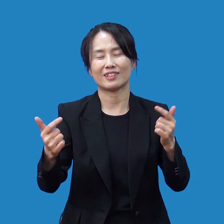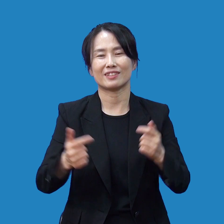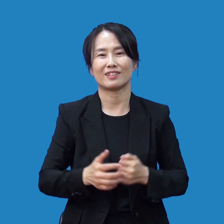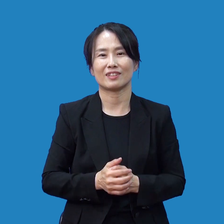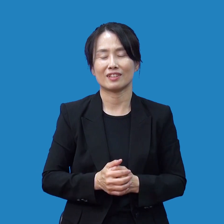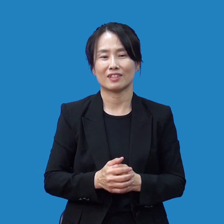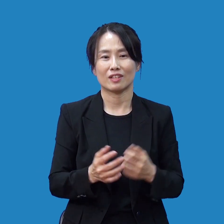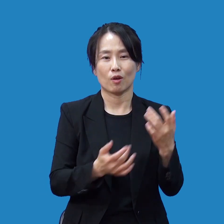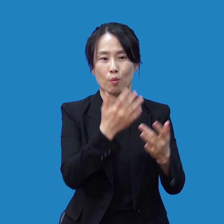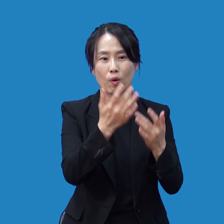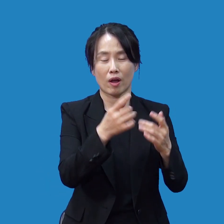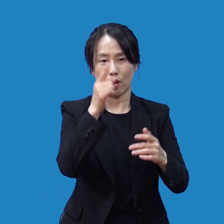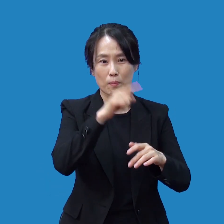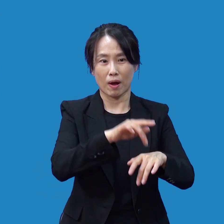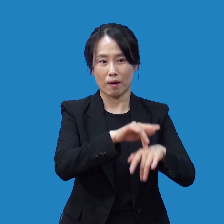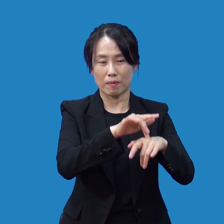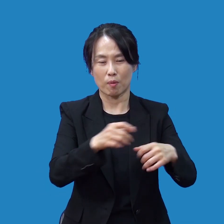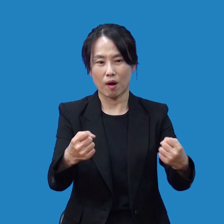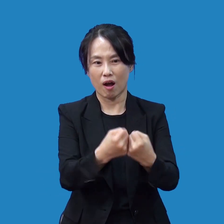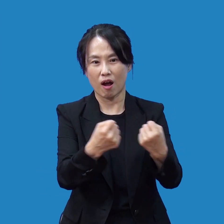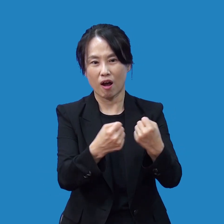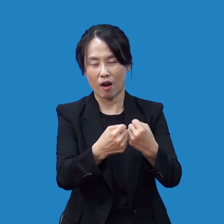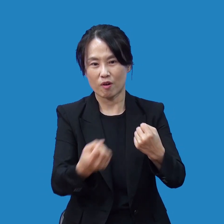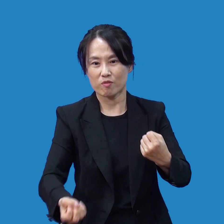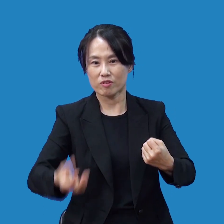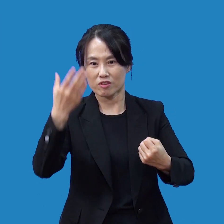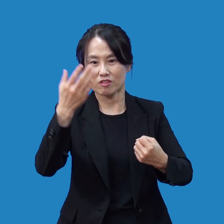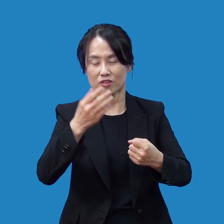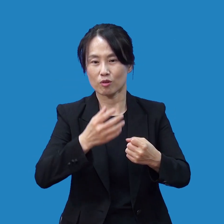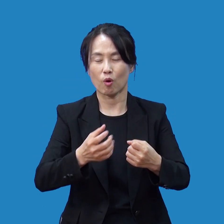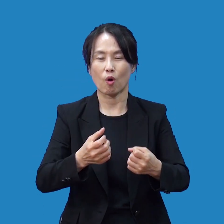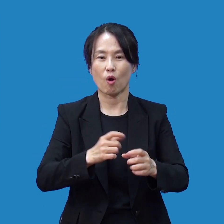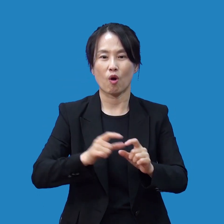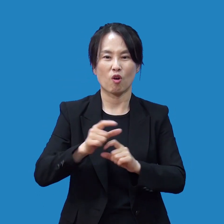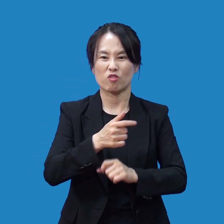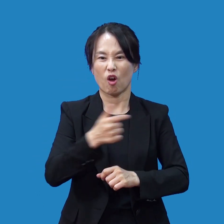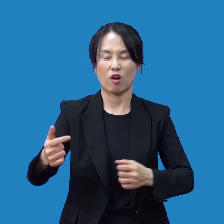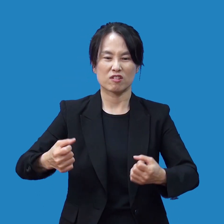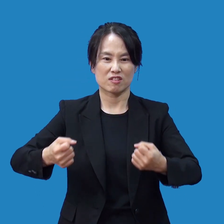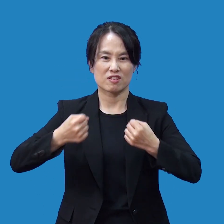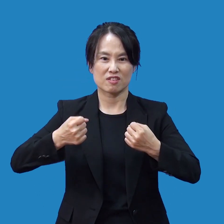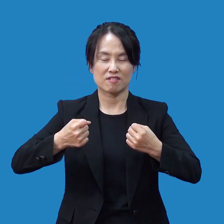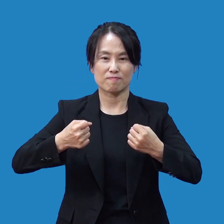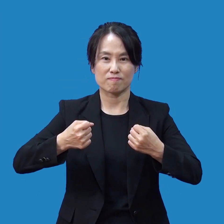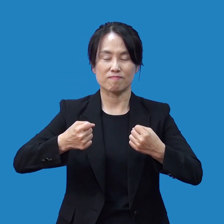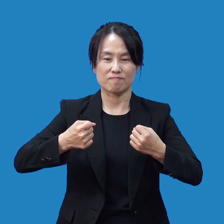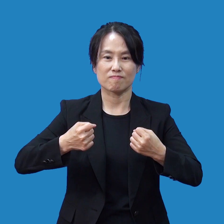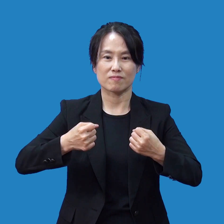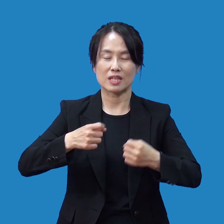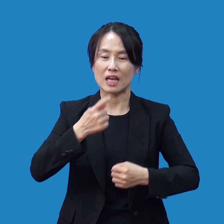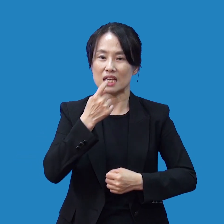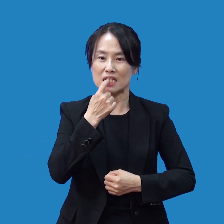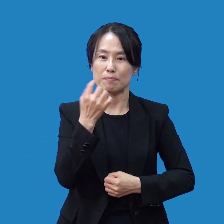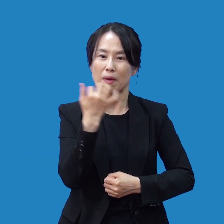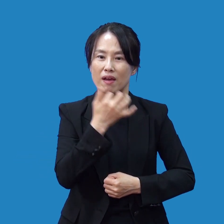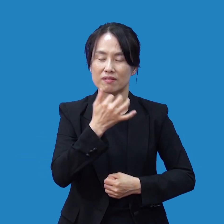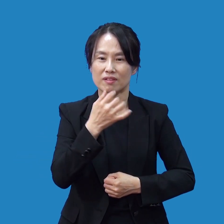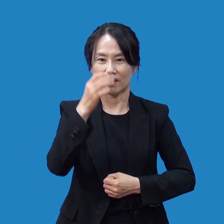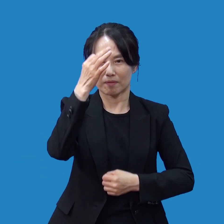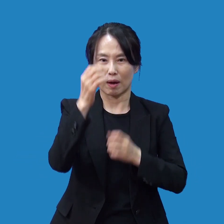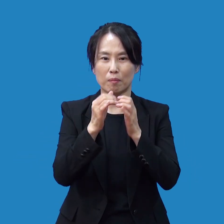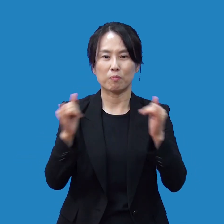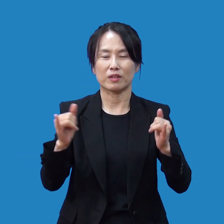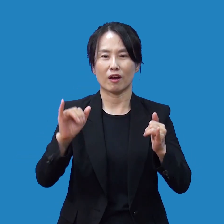악마와 싸워서 이기고 더 큰 힘을 가진 이제 이 회색의 마법사가 아니라 백색의 마법사로